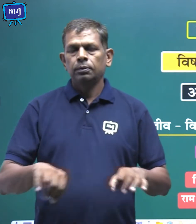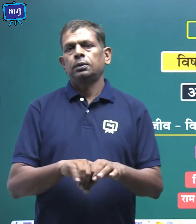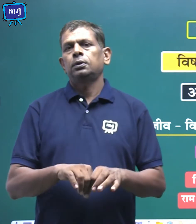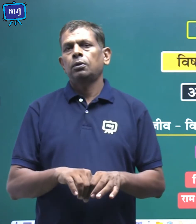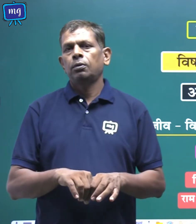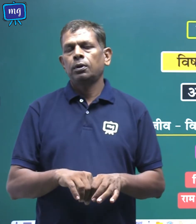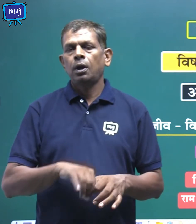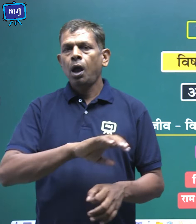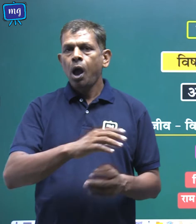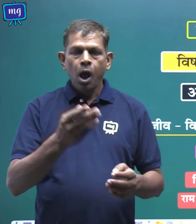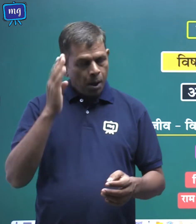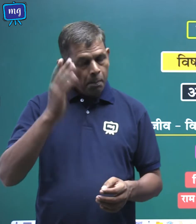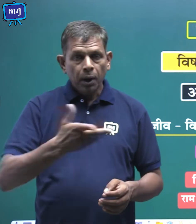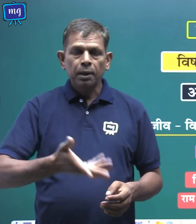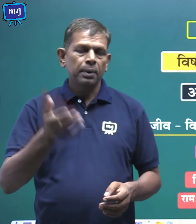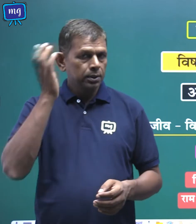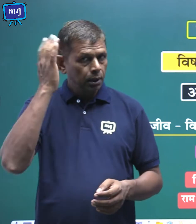विशेषताओं के बारे में जाना